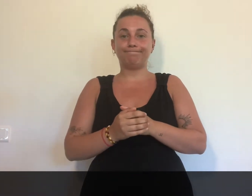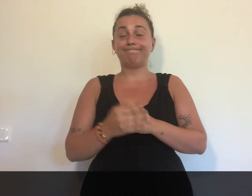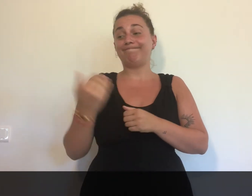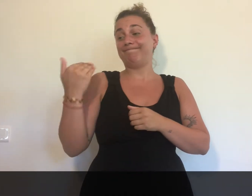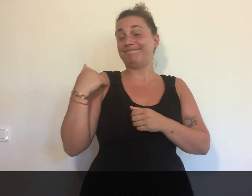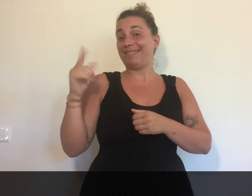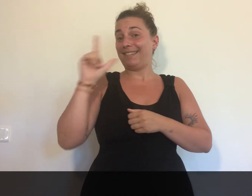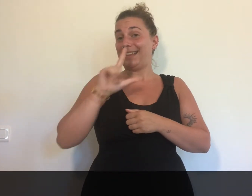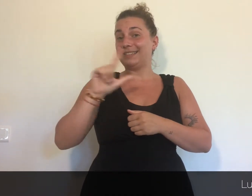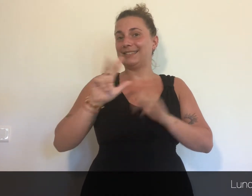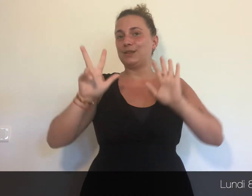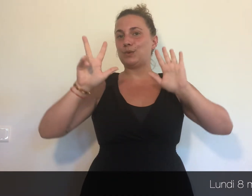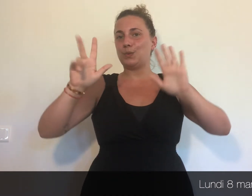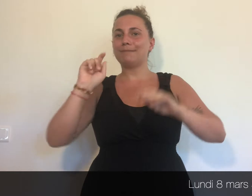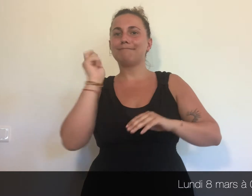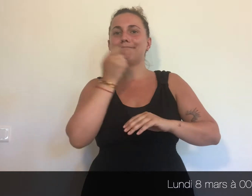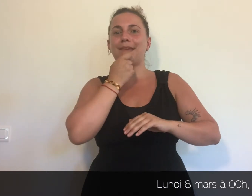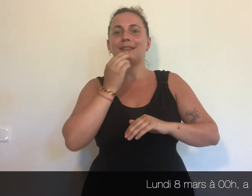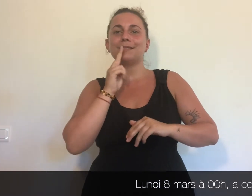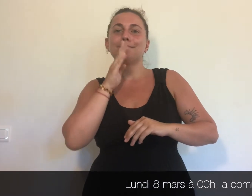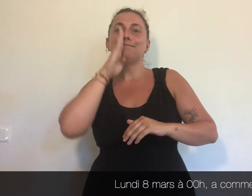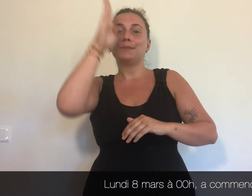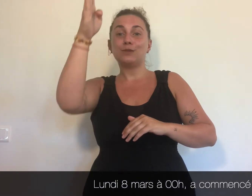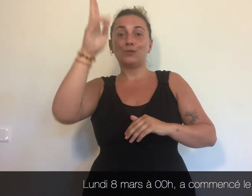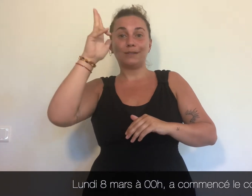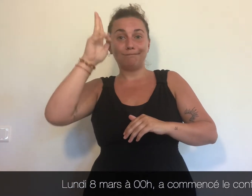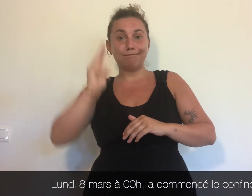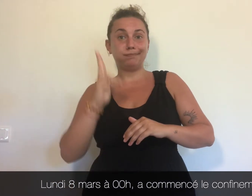Lundi 8 mars à minuit a commencé le confinement